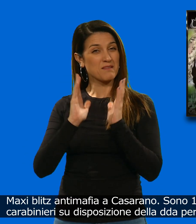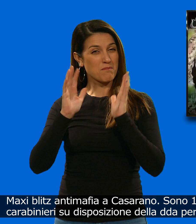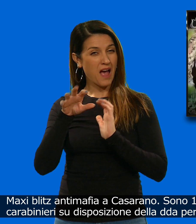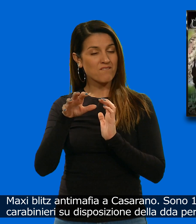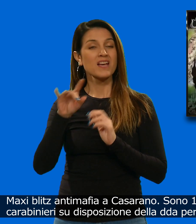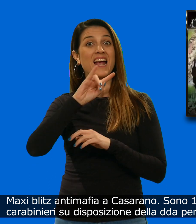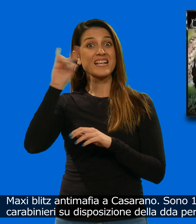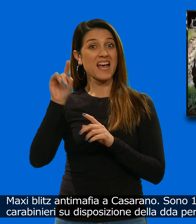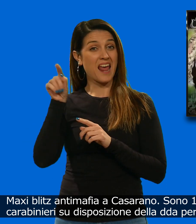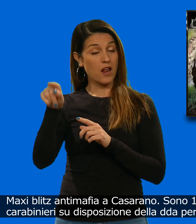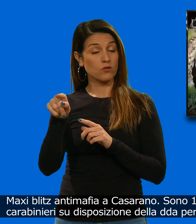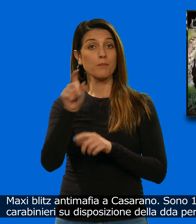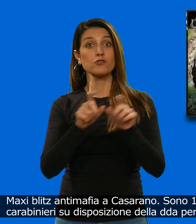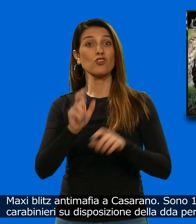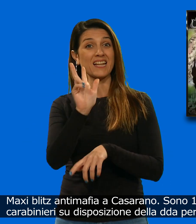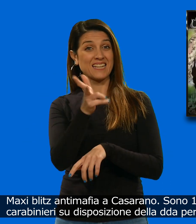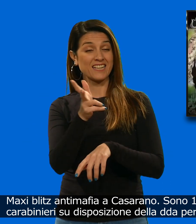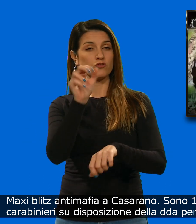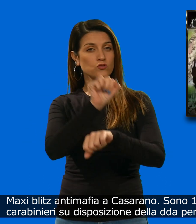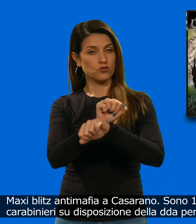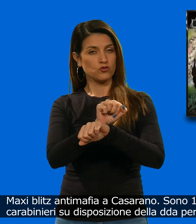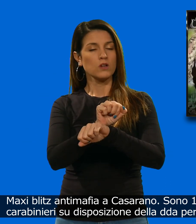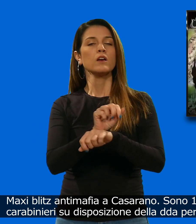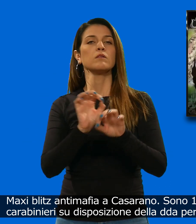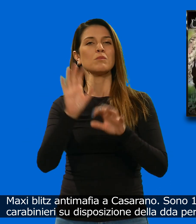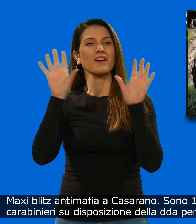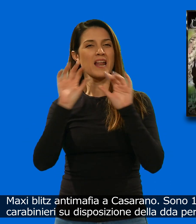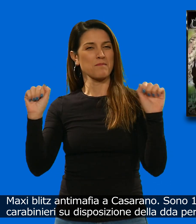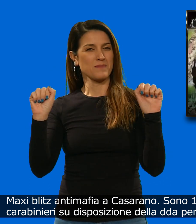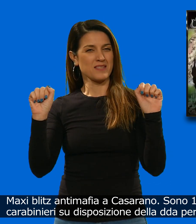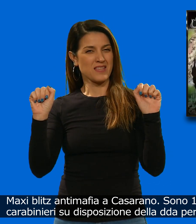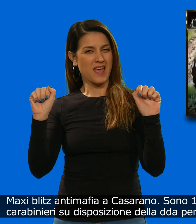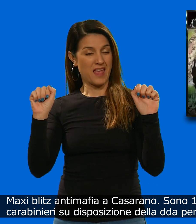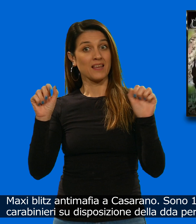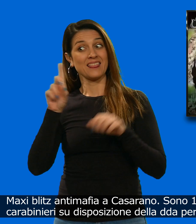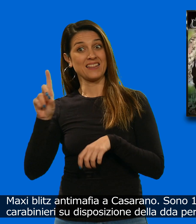le persone arrestate dai carabinieri su disposizione della dda per associazione a